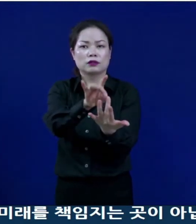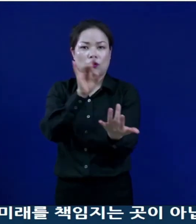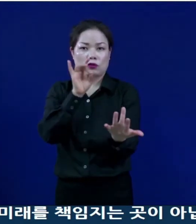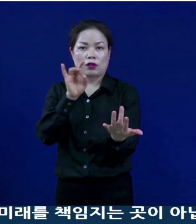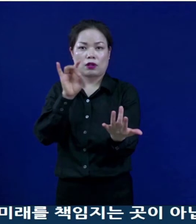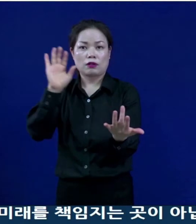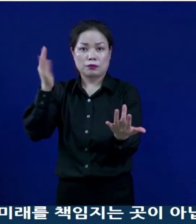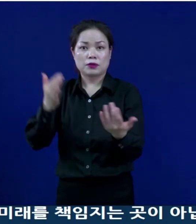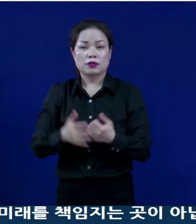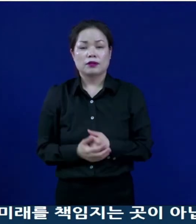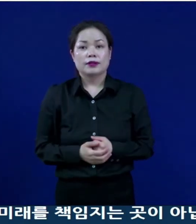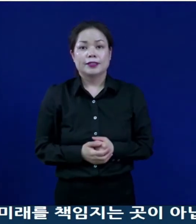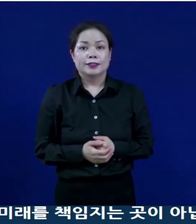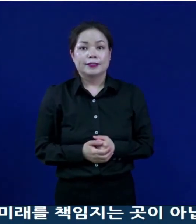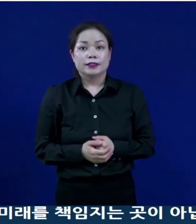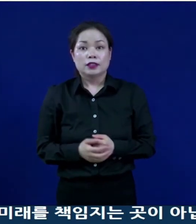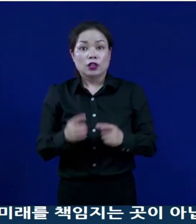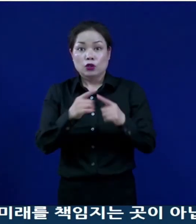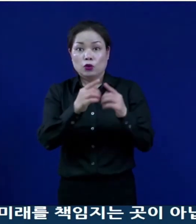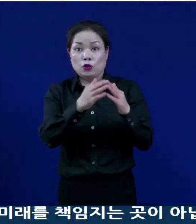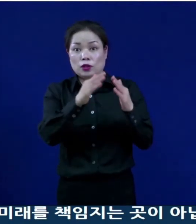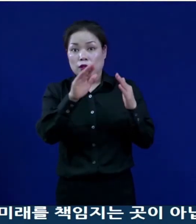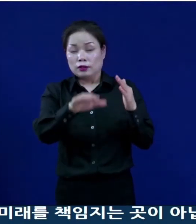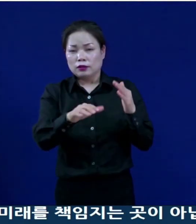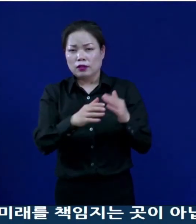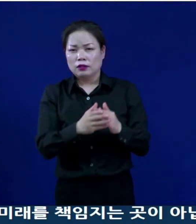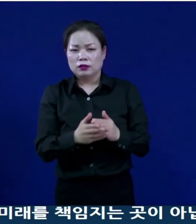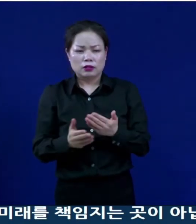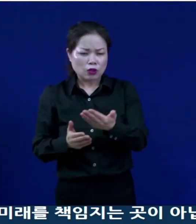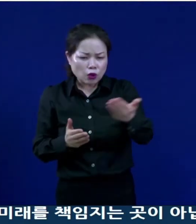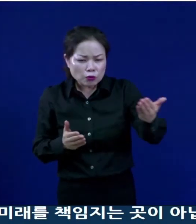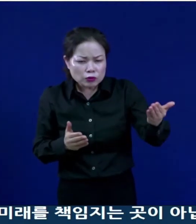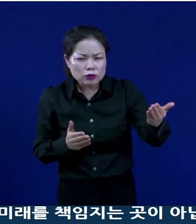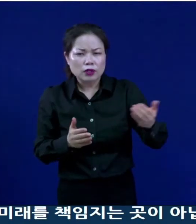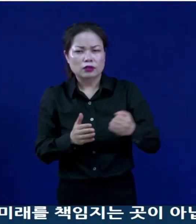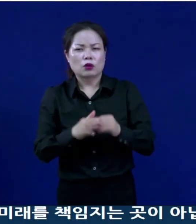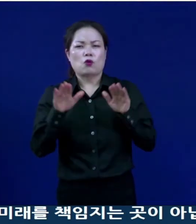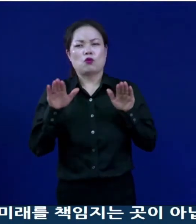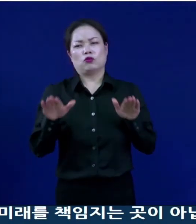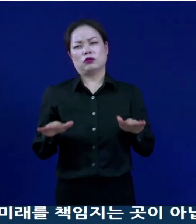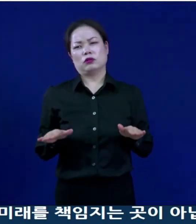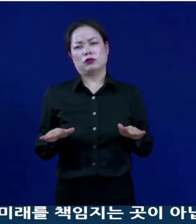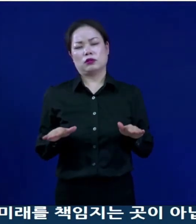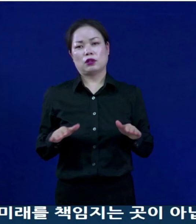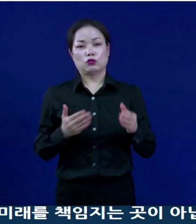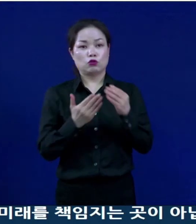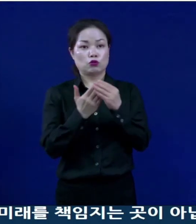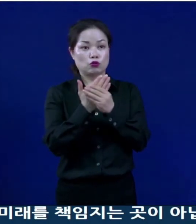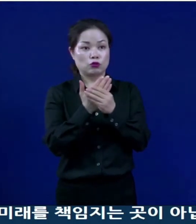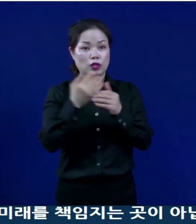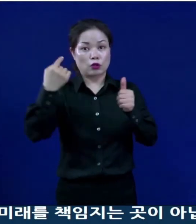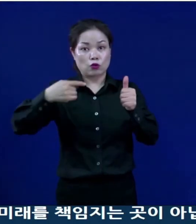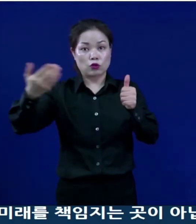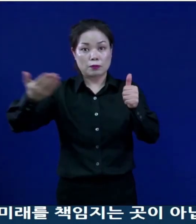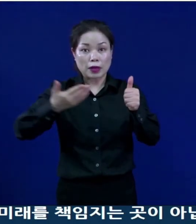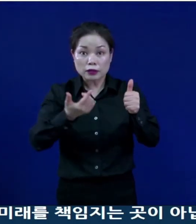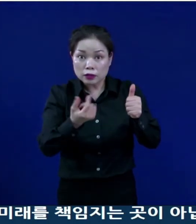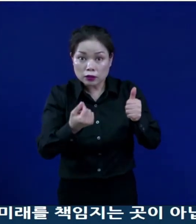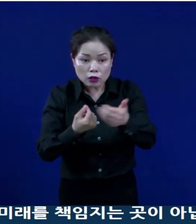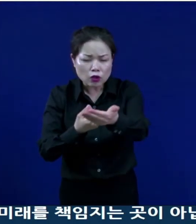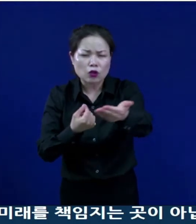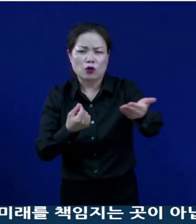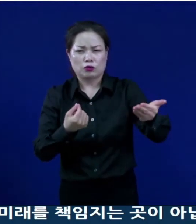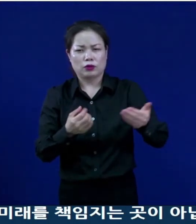합니다. 그래서 교회에서 바로 여러분들께서 오늘 이렇게 순수한 교육을 받듯이